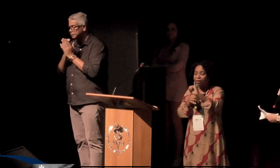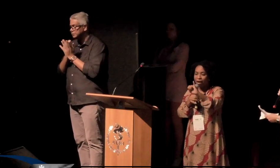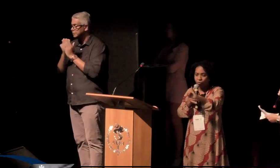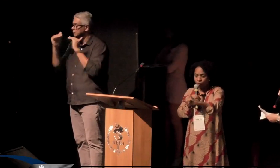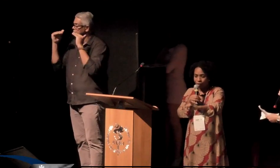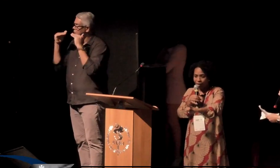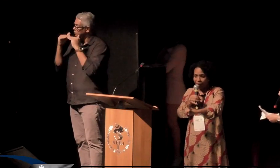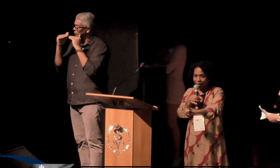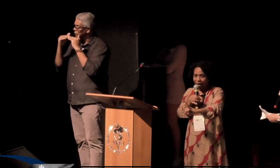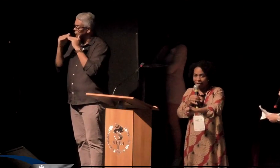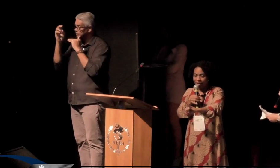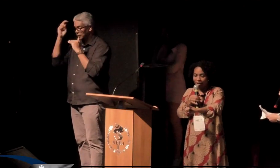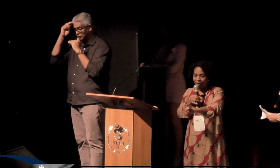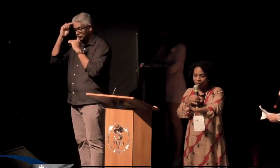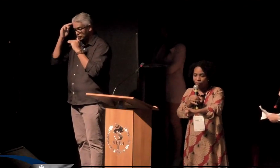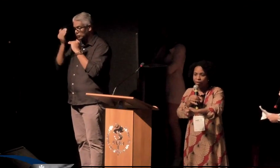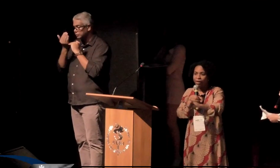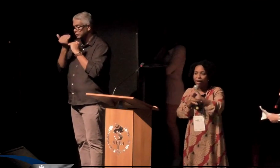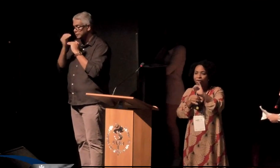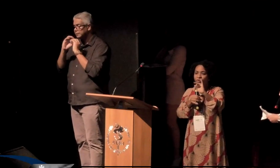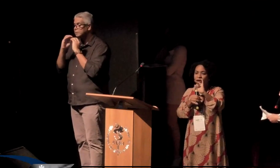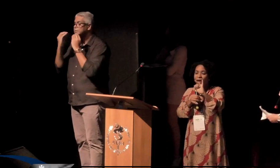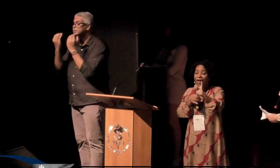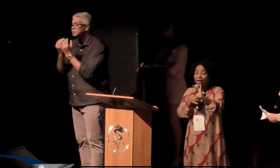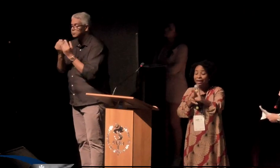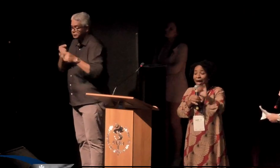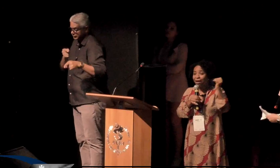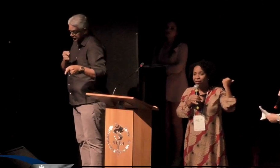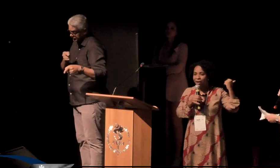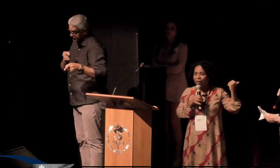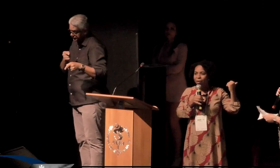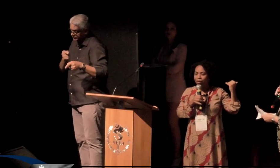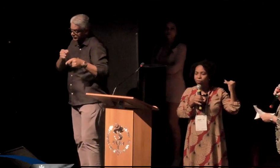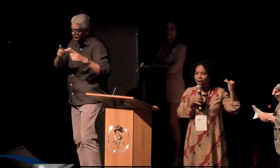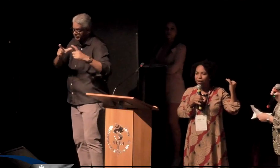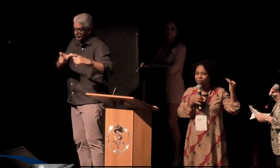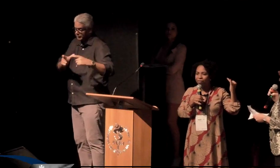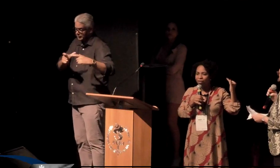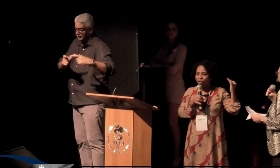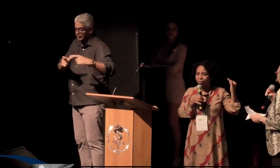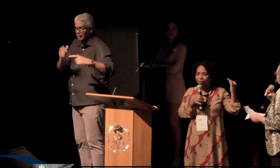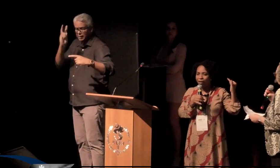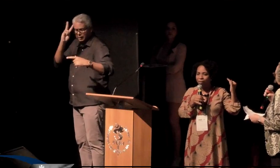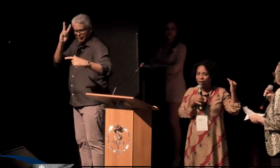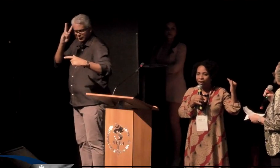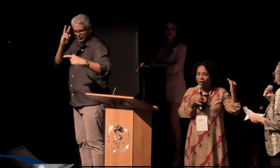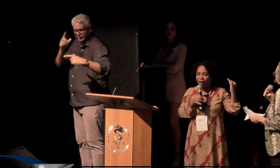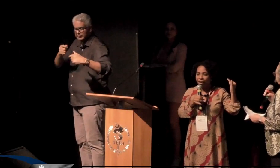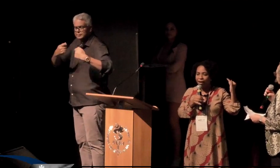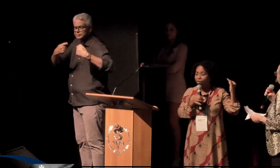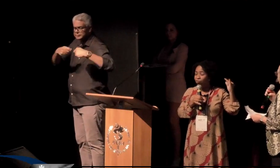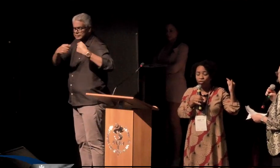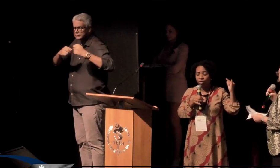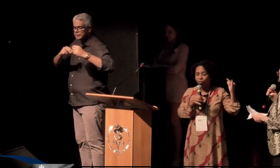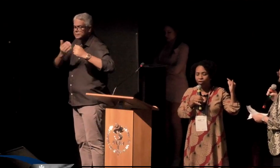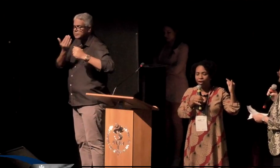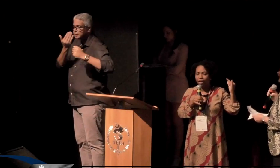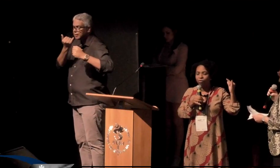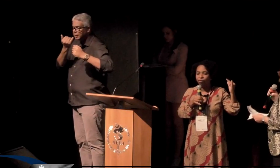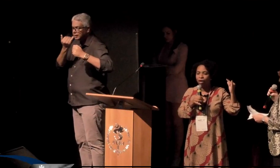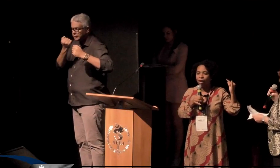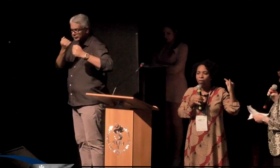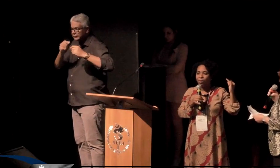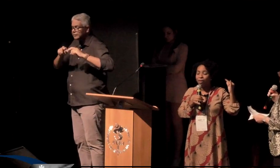da cultura alimentar daquela comunidade dá lembra que a necessidade alimentar era de